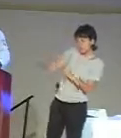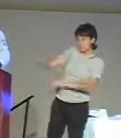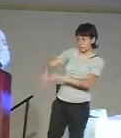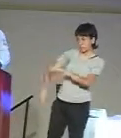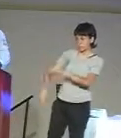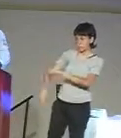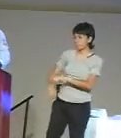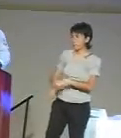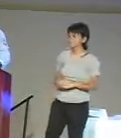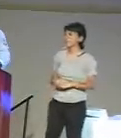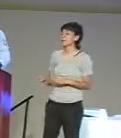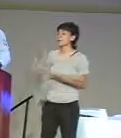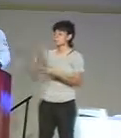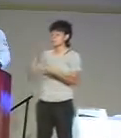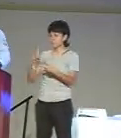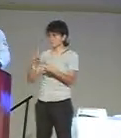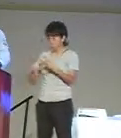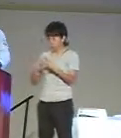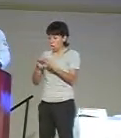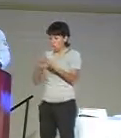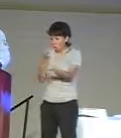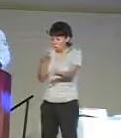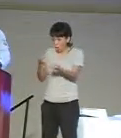1. Tiene que ser con enfoque de riesgo.